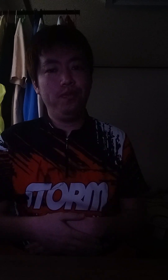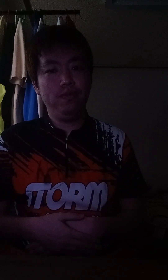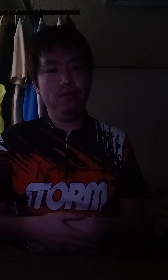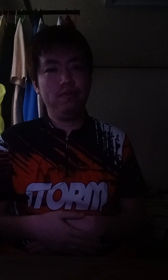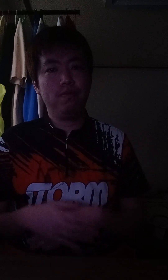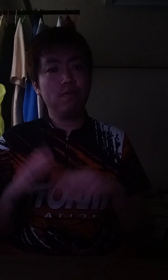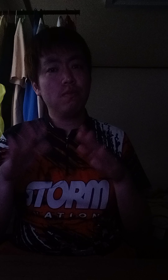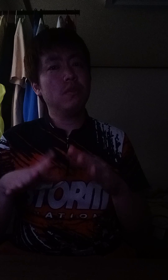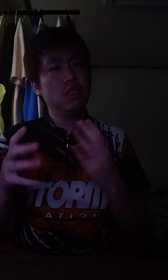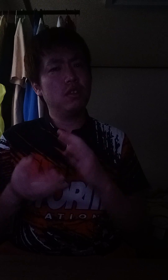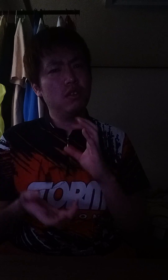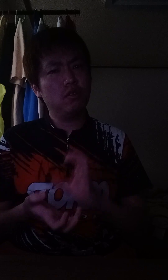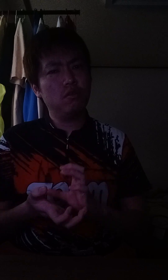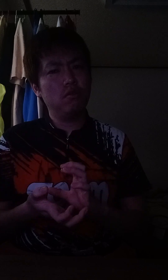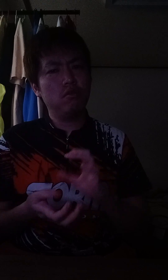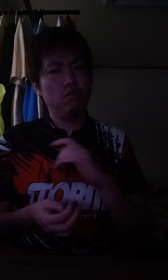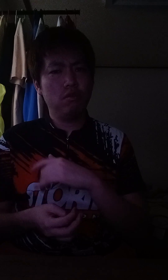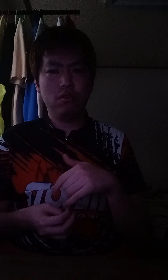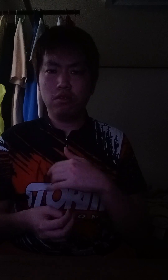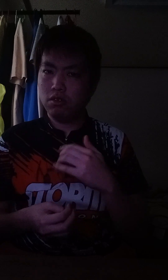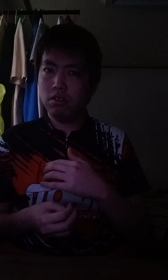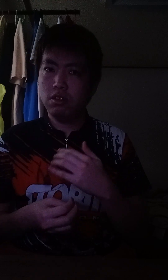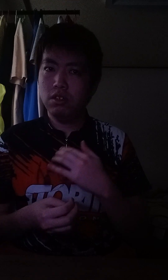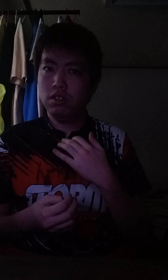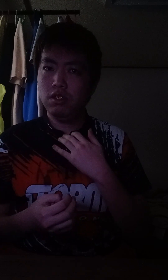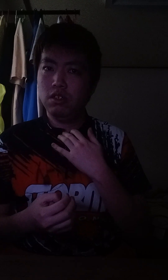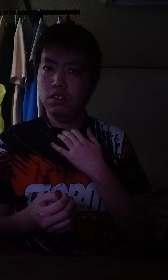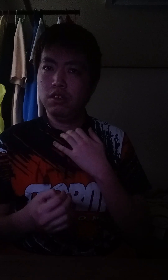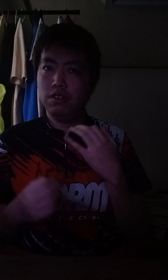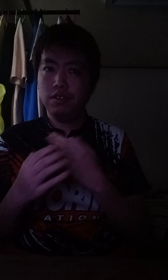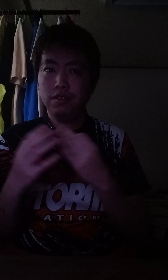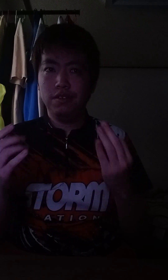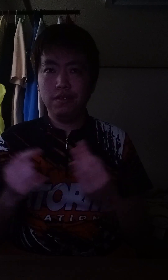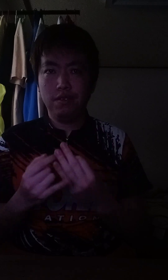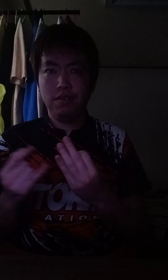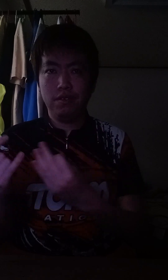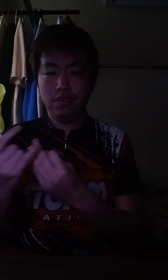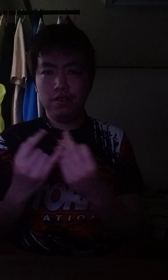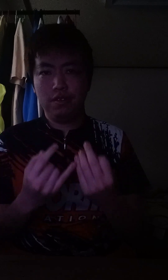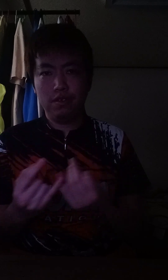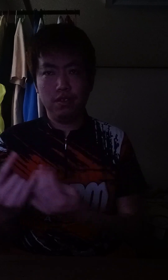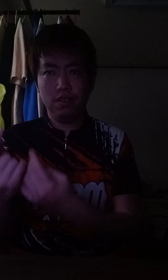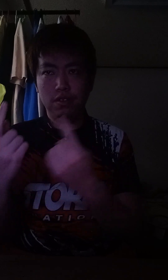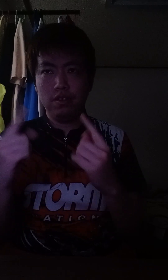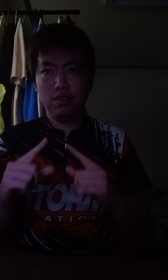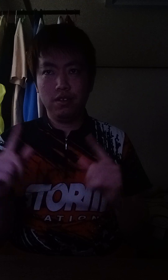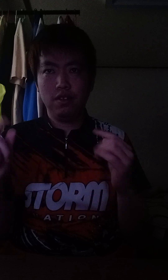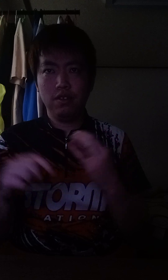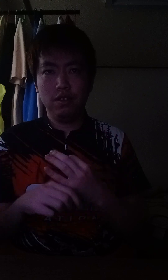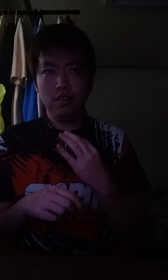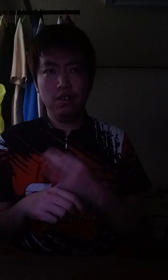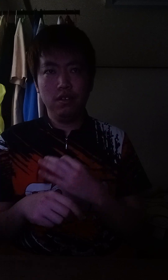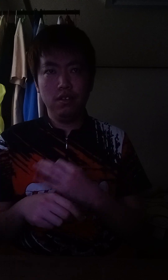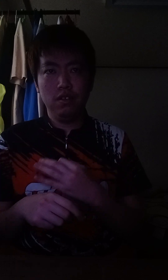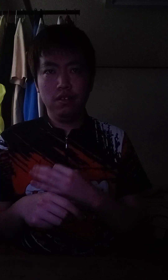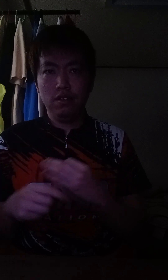가져서 심장이 안 좋다는 얘기는 들었었거든요. 그런데 이제 이렇게 태어나서 이렇게 심장이